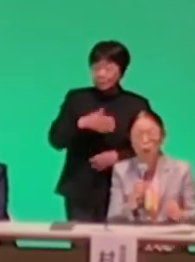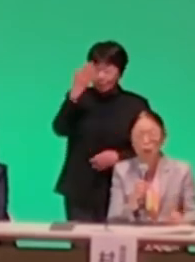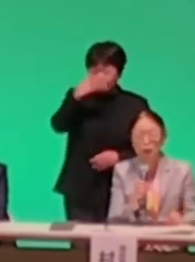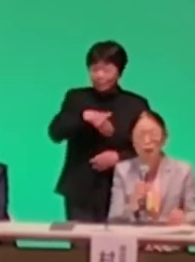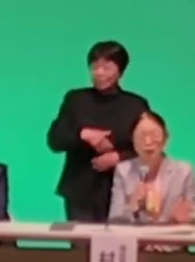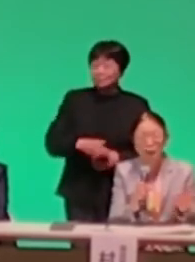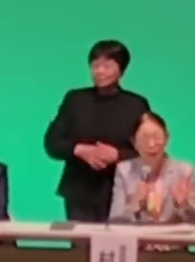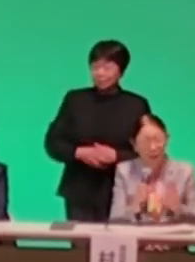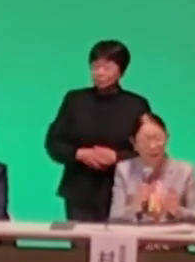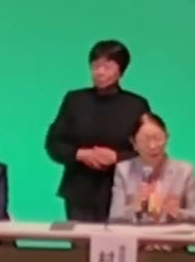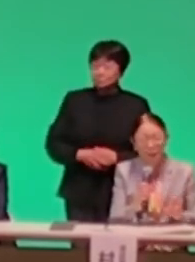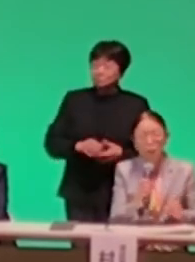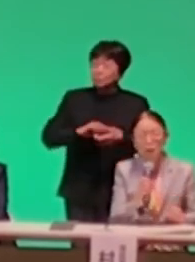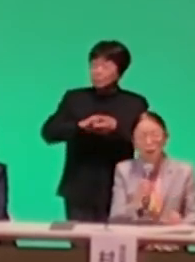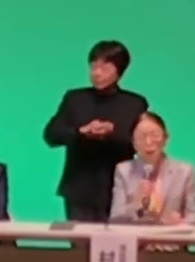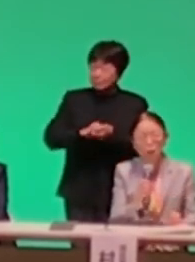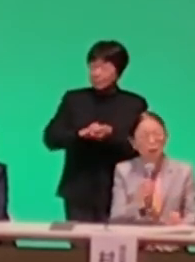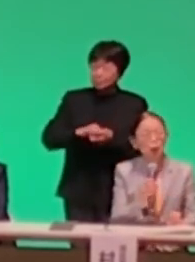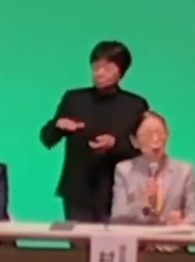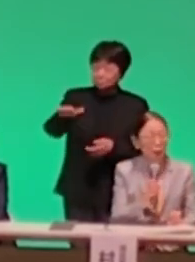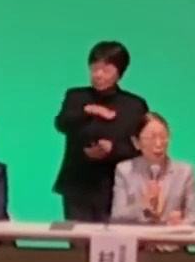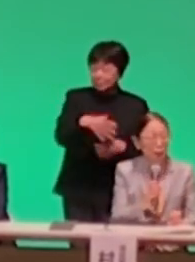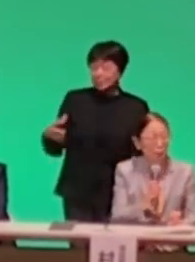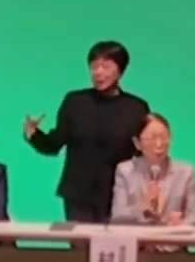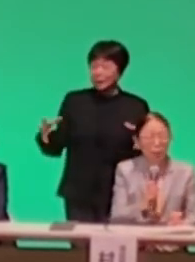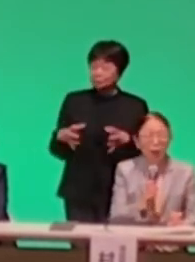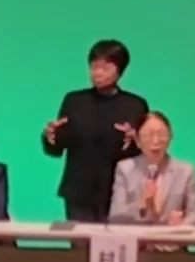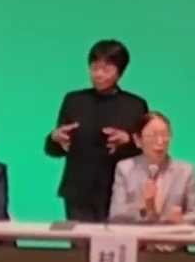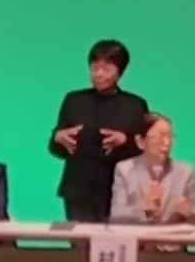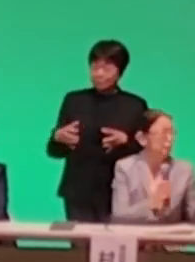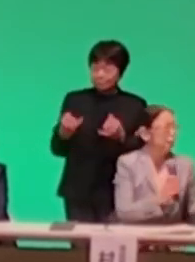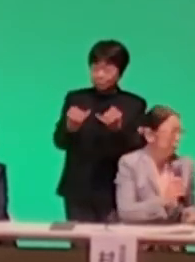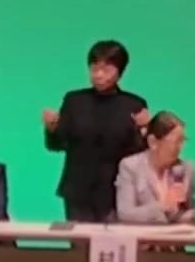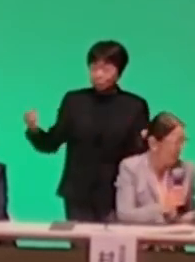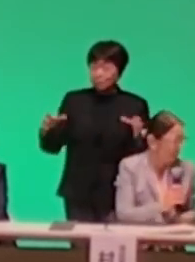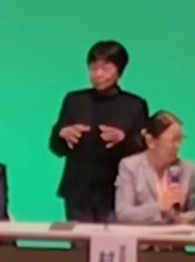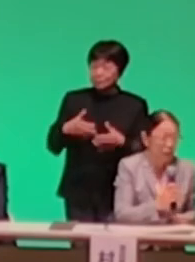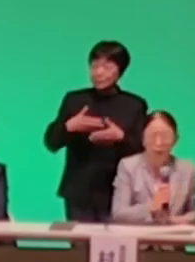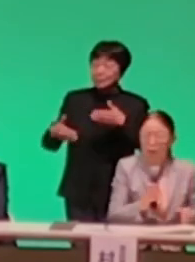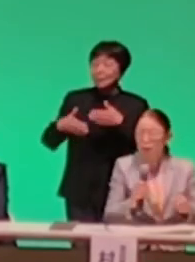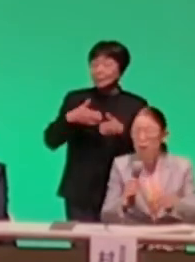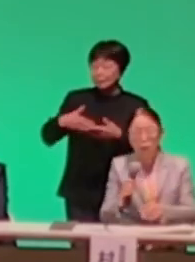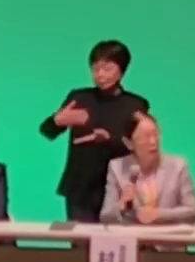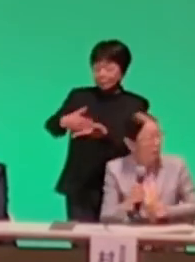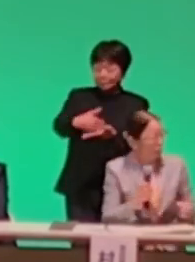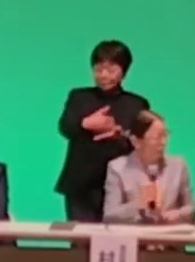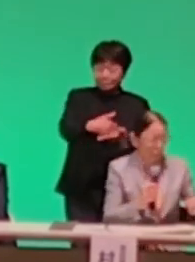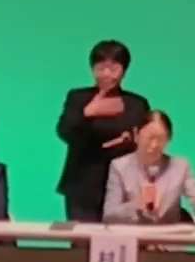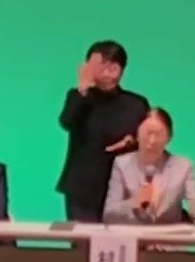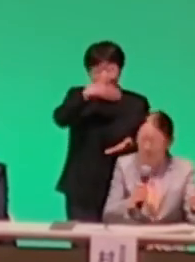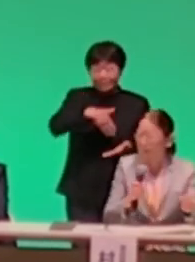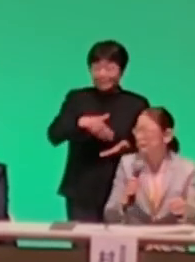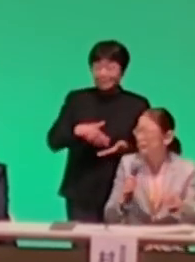っていう時に必ずみんな集まってくれて、私はこうしたわよ、そん